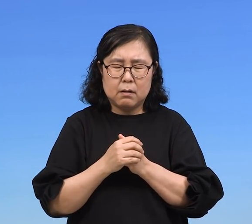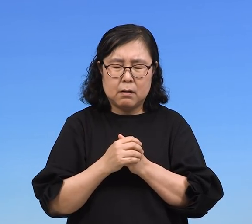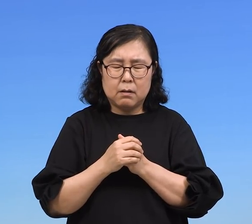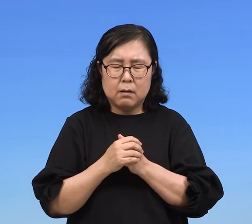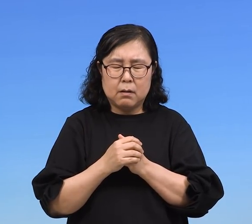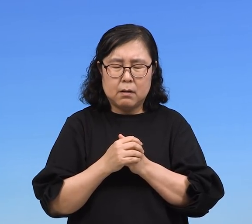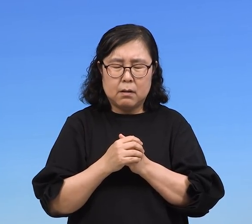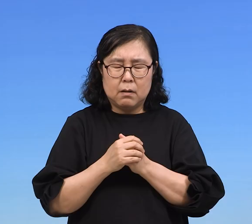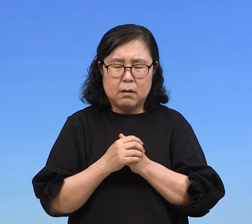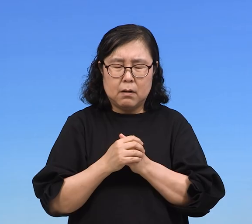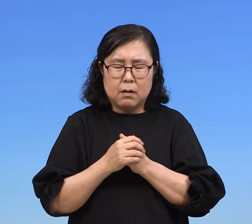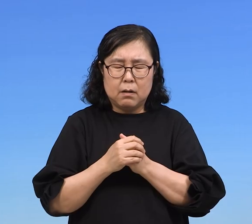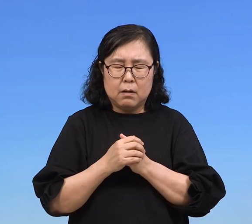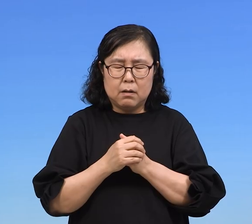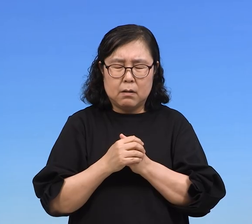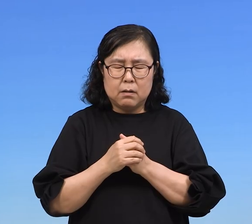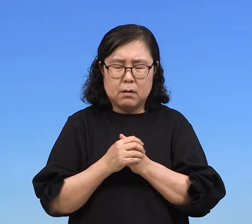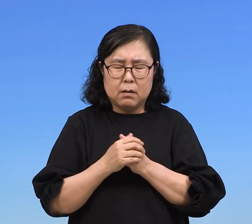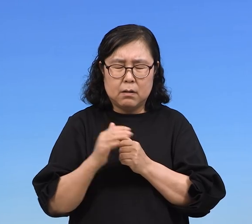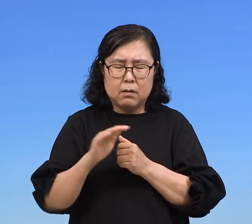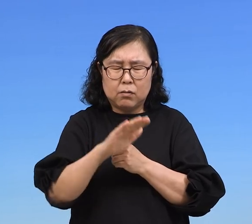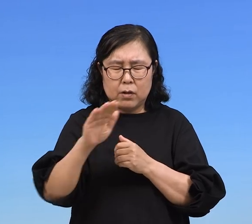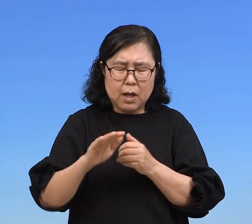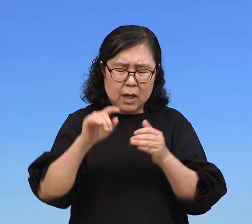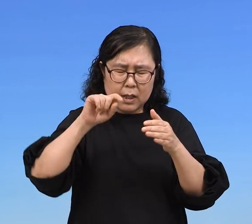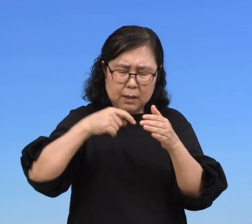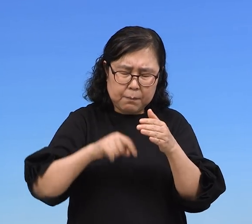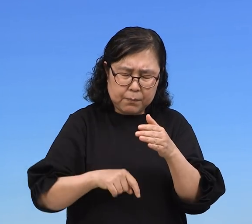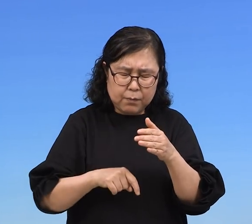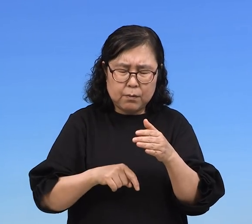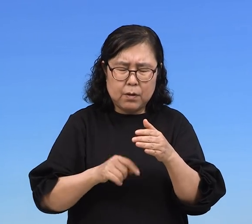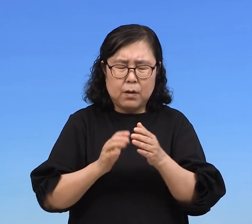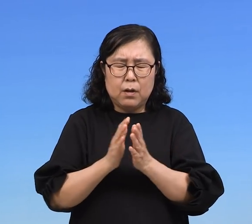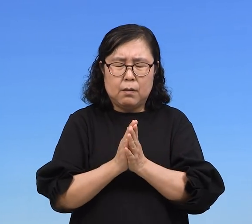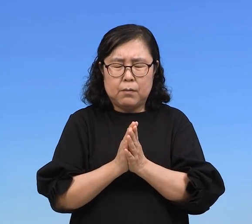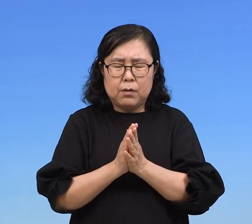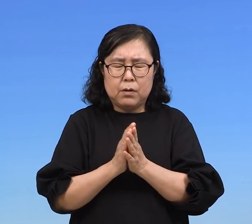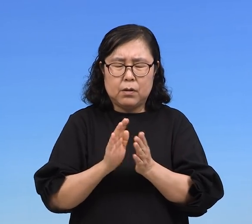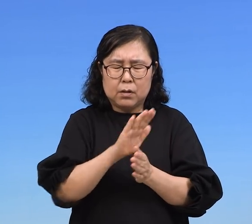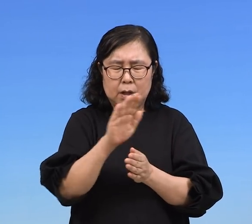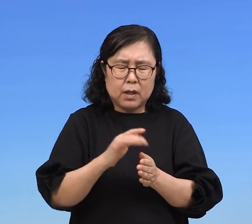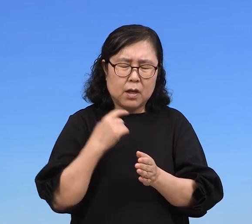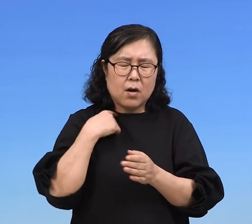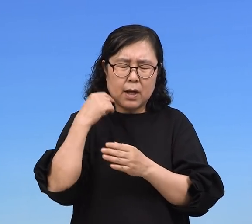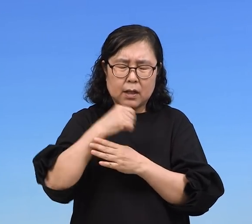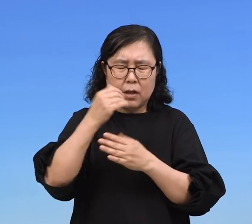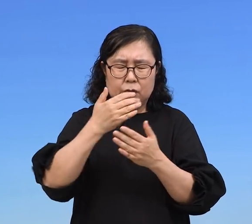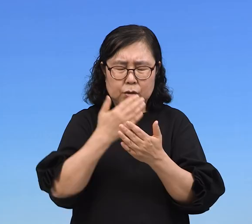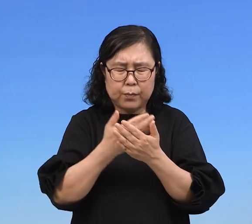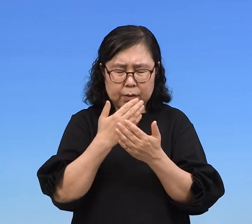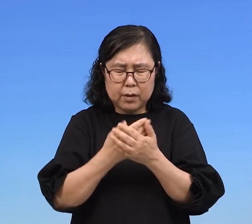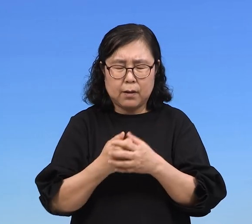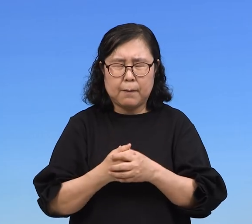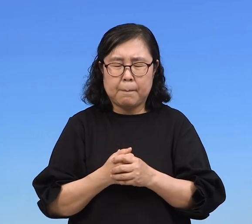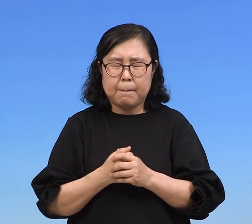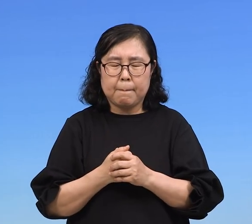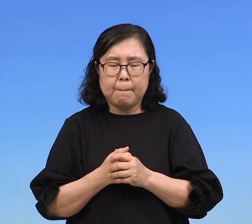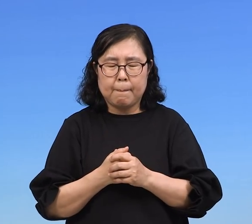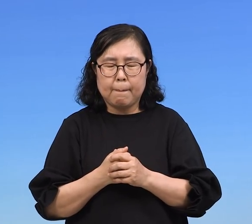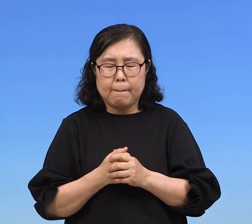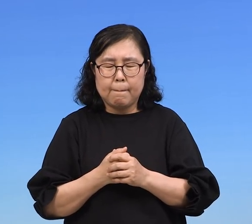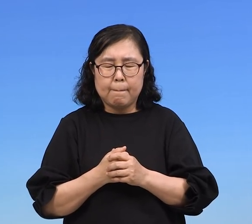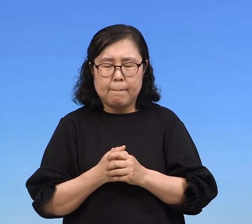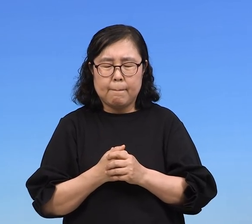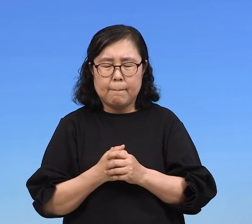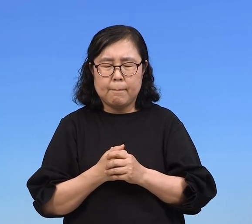인격이 얕고 우리의 그 생각이 아버지, 우리의 없습니다. 주님이 너무나 얕습니다. 그 깊으신 하나님의 지혜와 하나님 지식의 아버지,